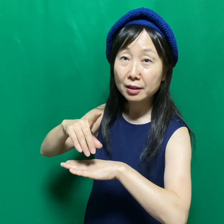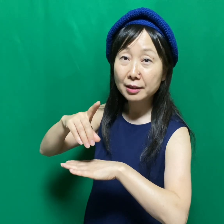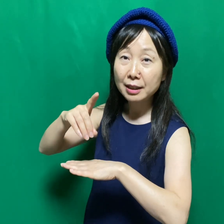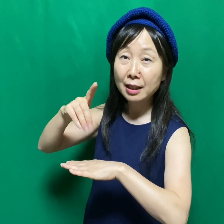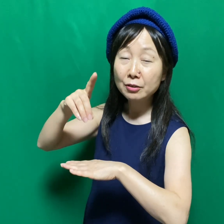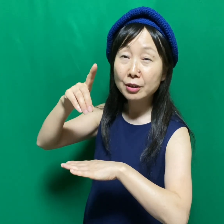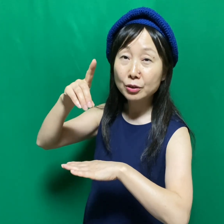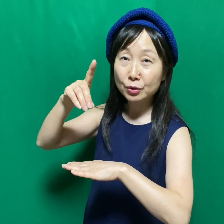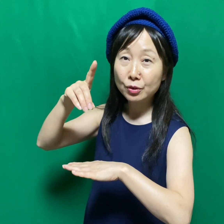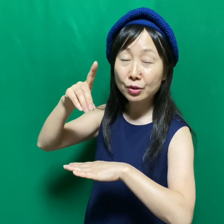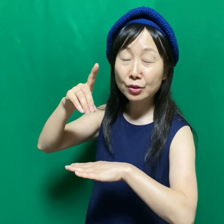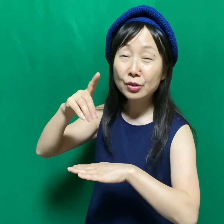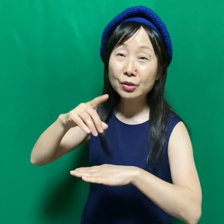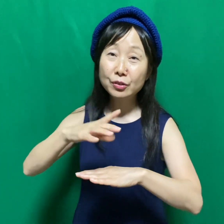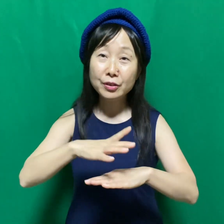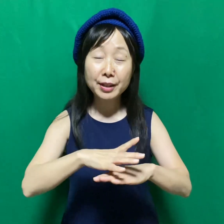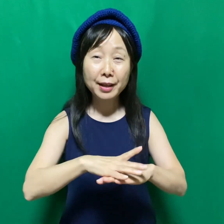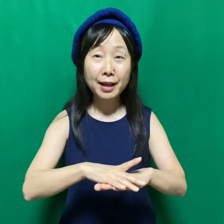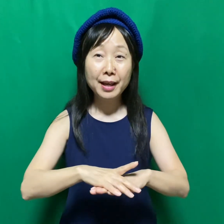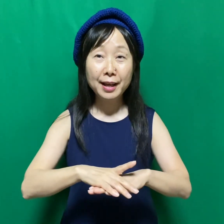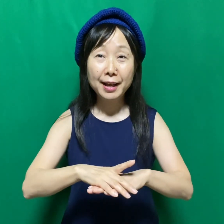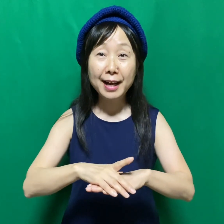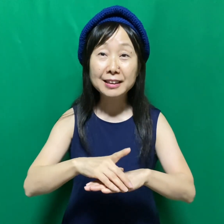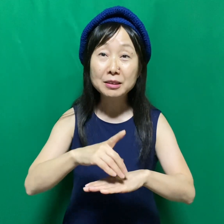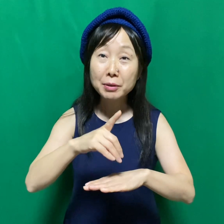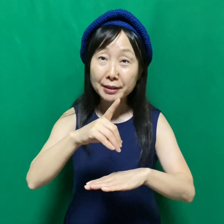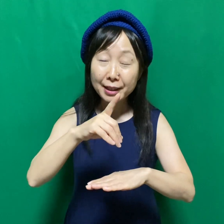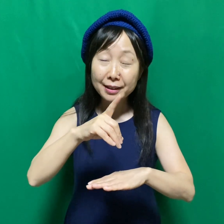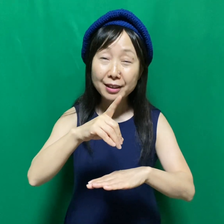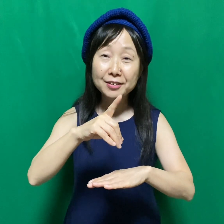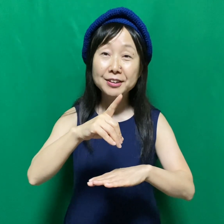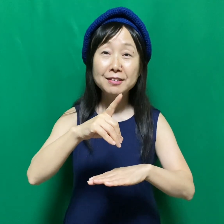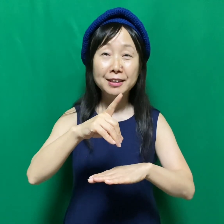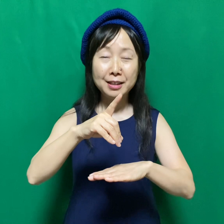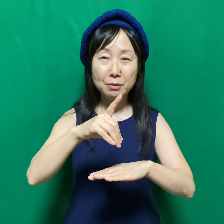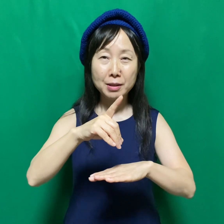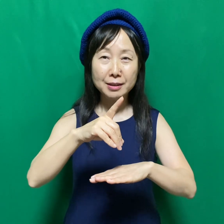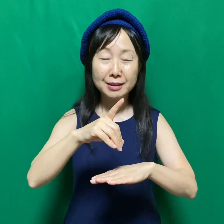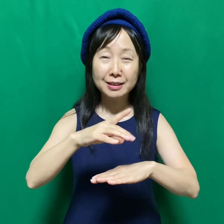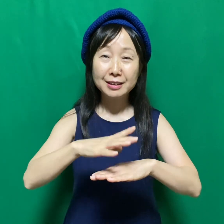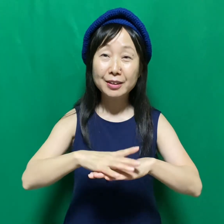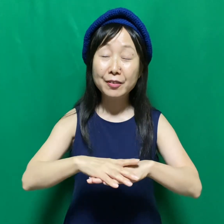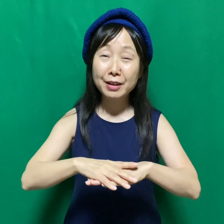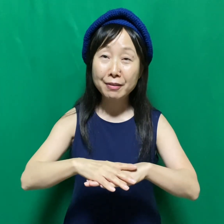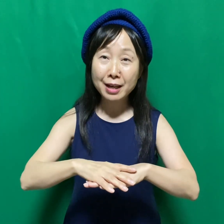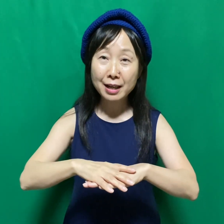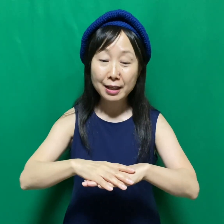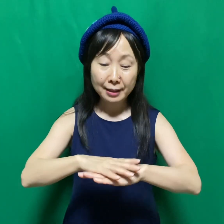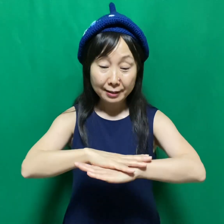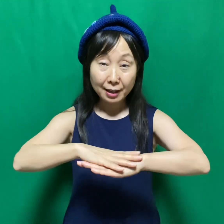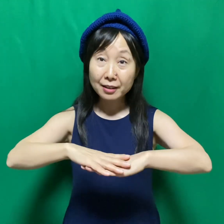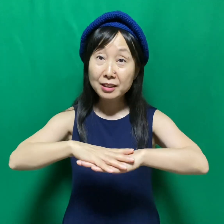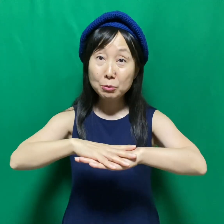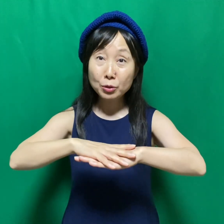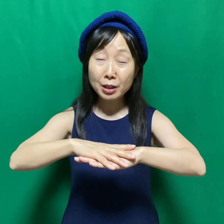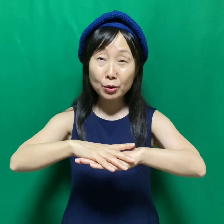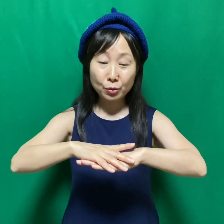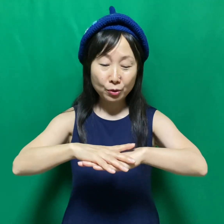下がるでしょう。これで初めてっていう手話になります。これは何にもないところ